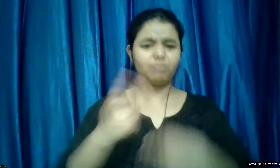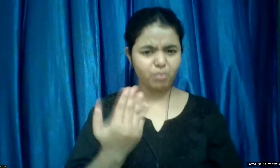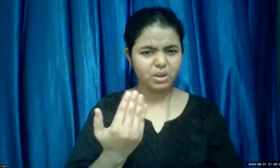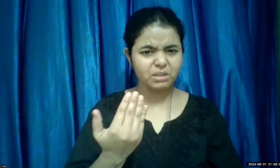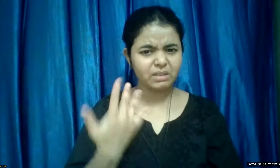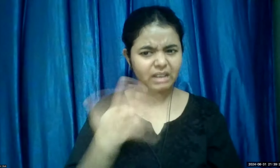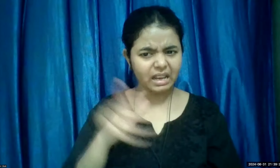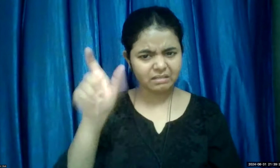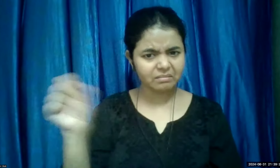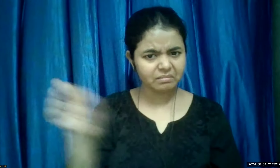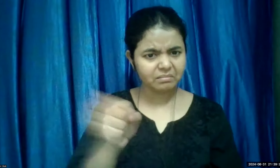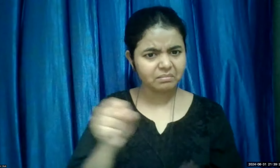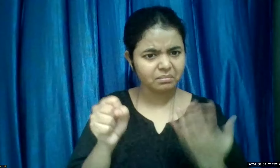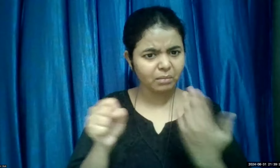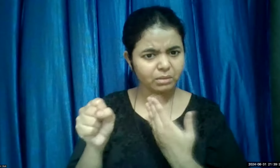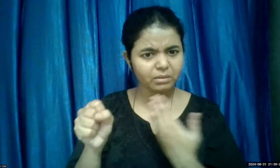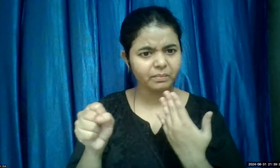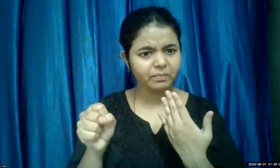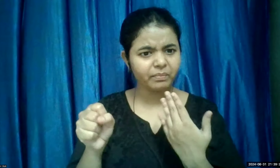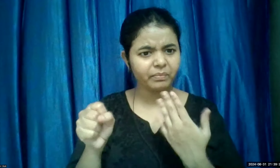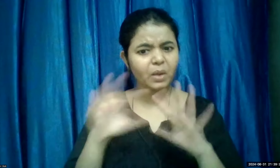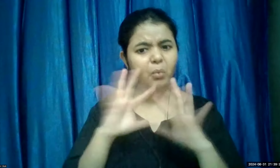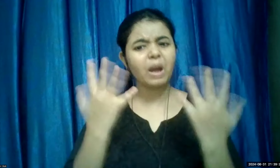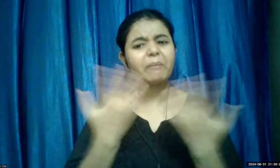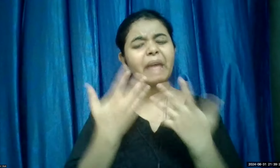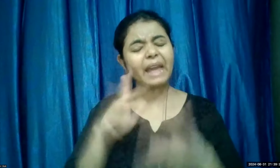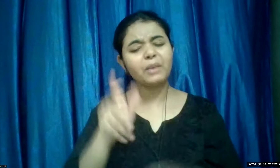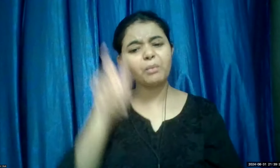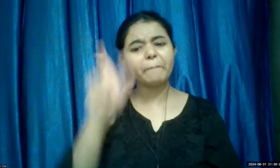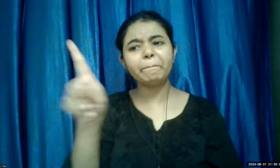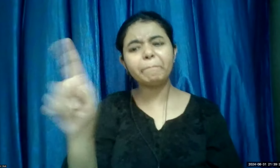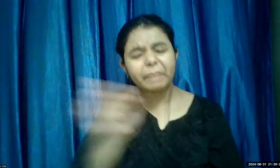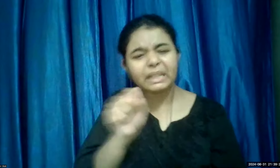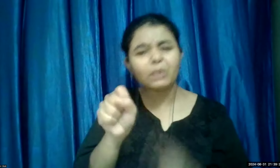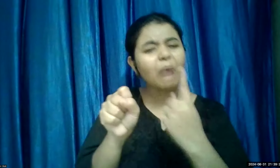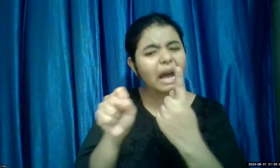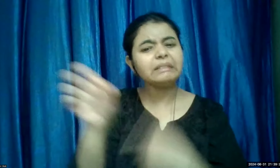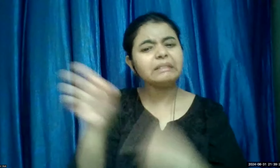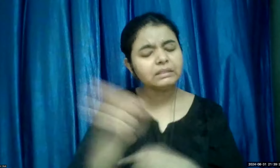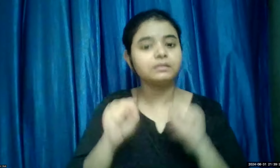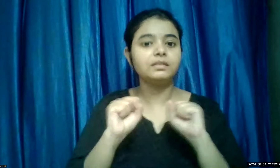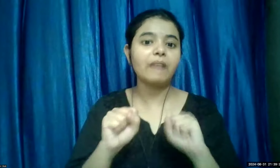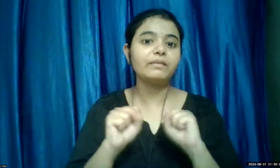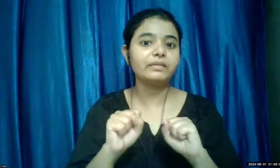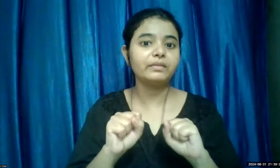एक एक प्राणी पूरे संसार में ऐसा नहीं ला सकते आप।